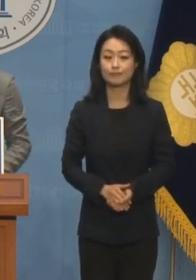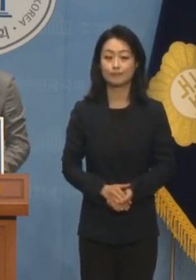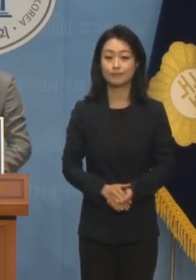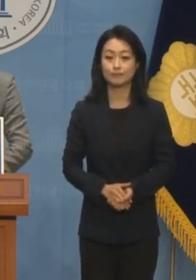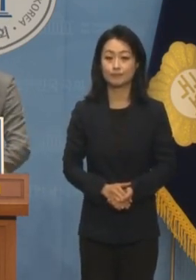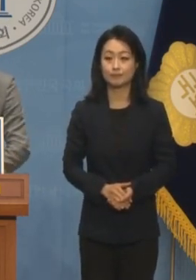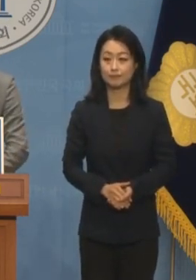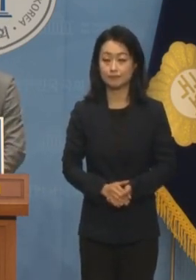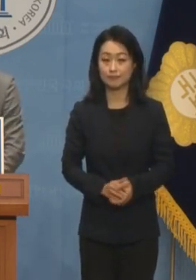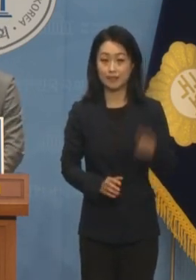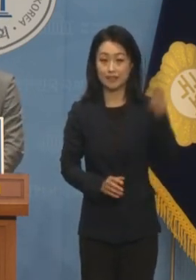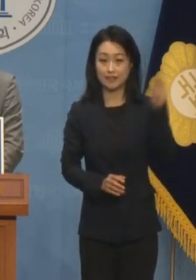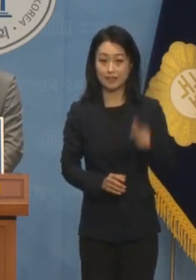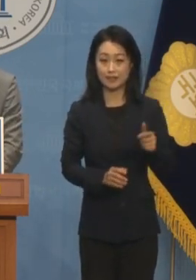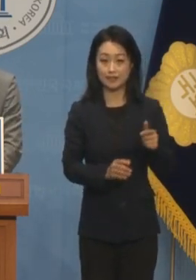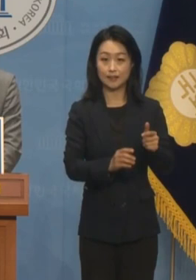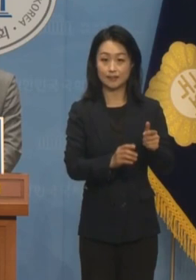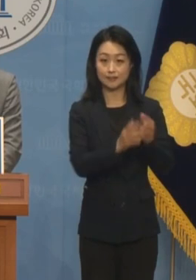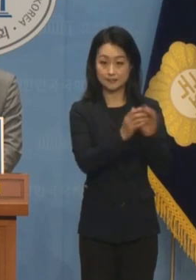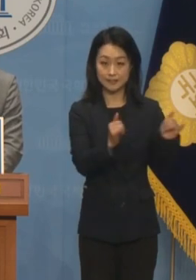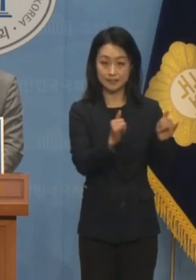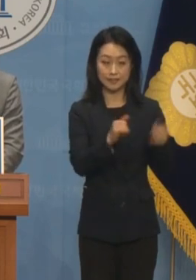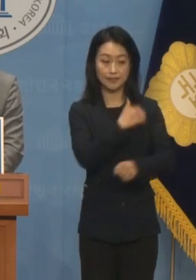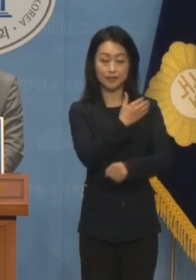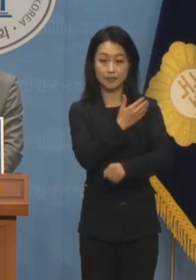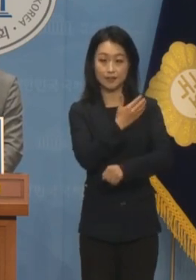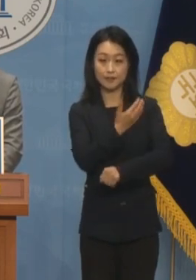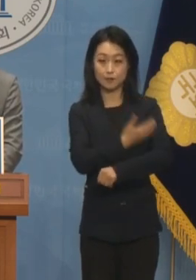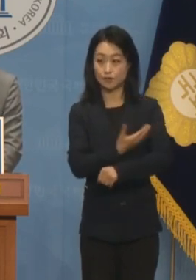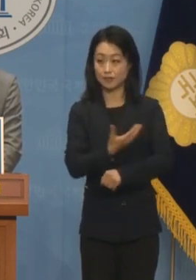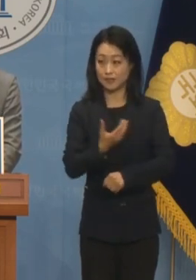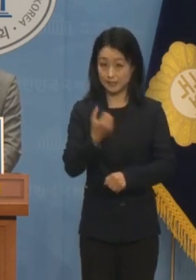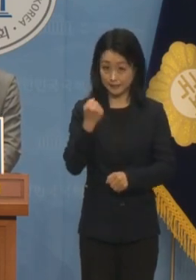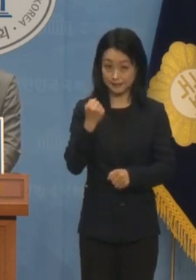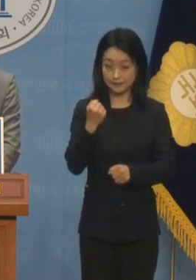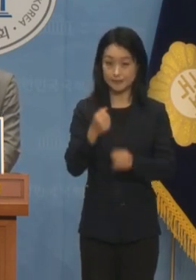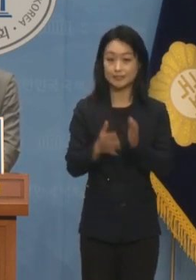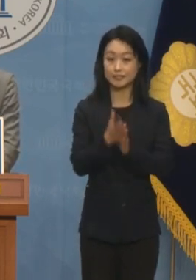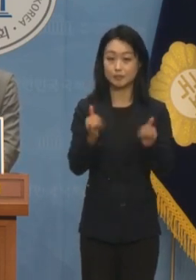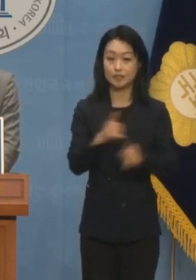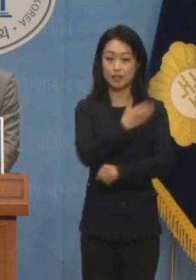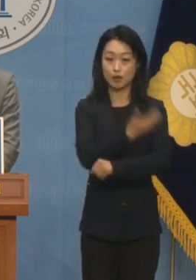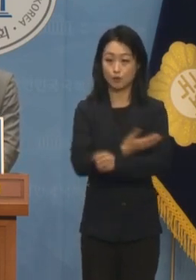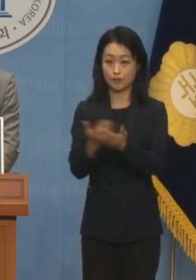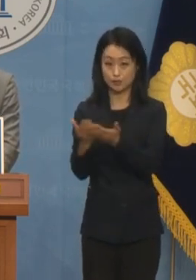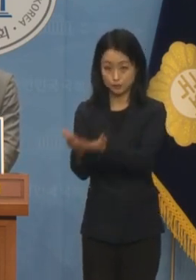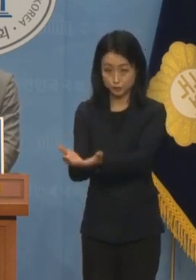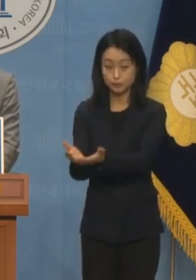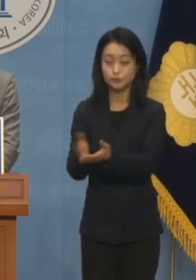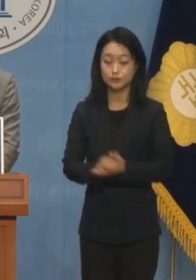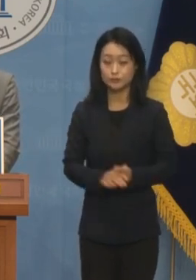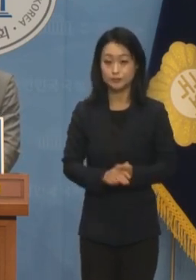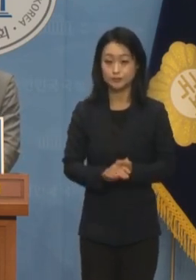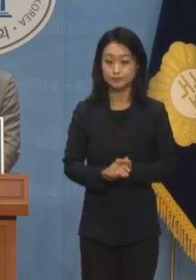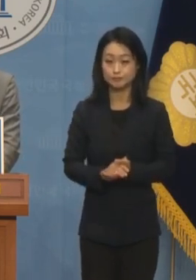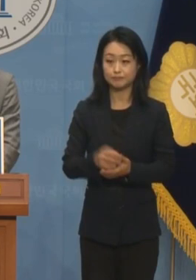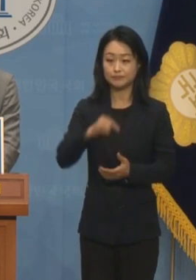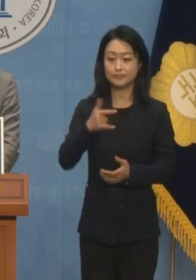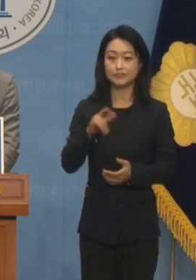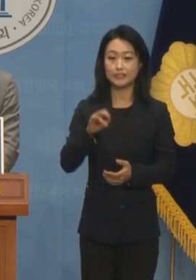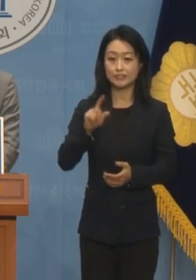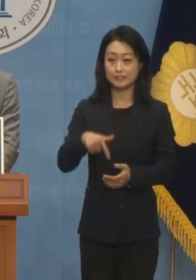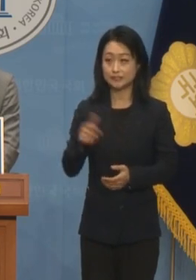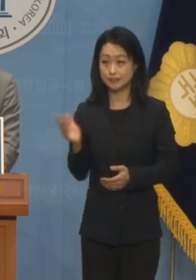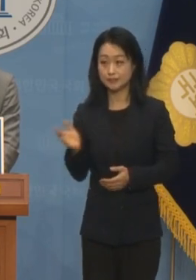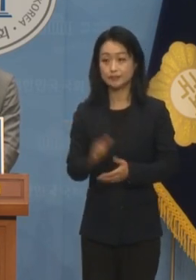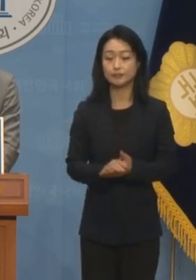강자에게 정의를, 시민에게 권리를. 조국혁신당 신장식 의원입니다. 자식을 잃은 부모의 비탄을